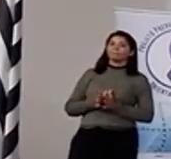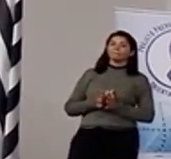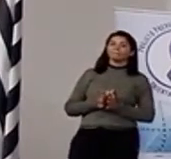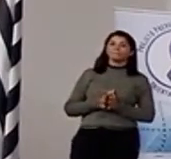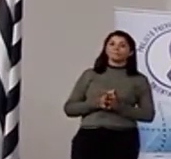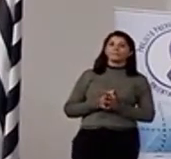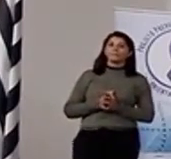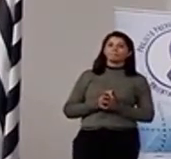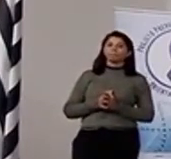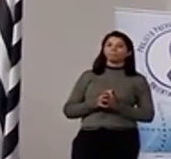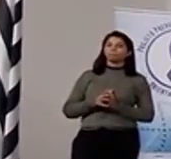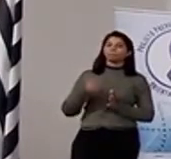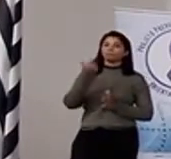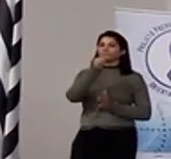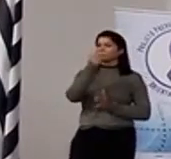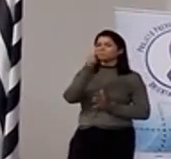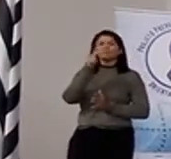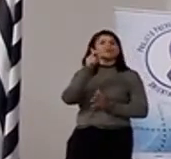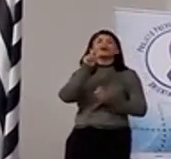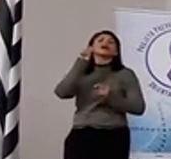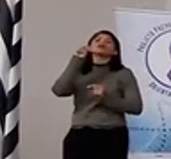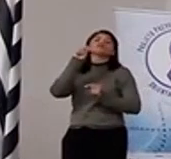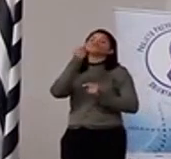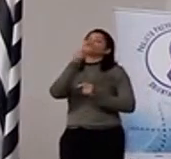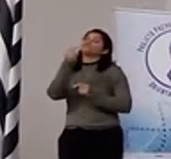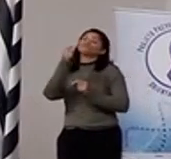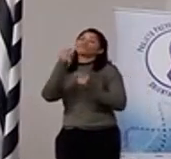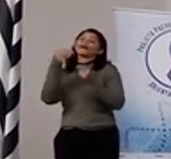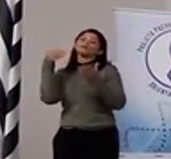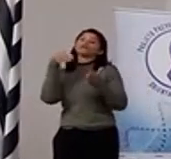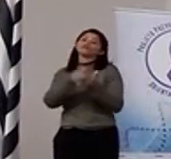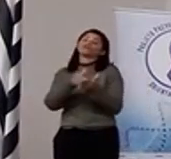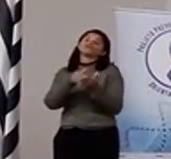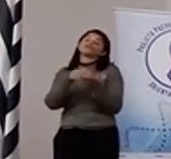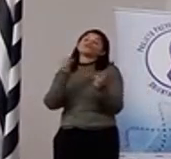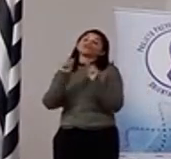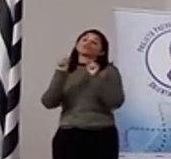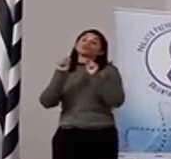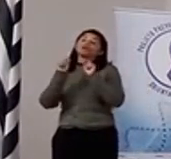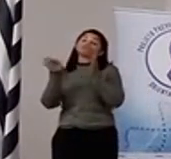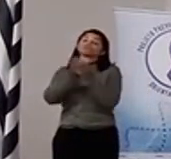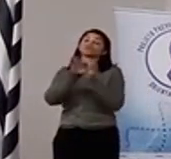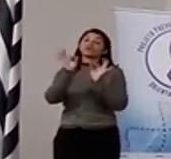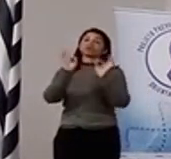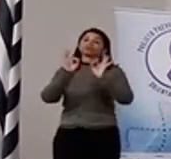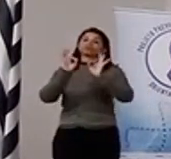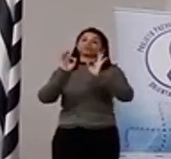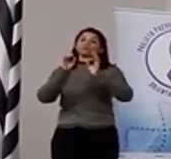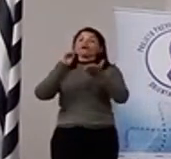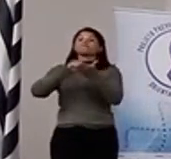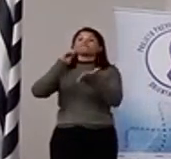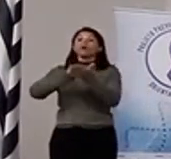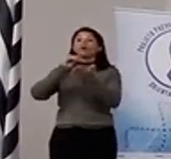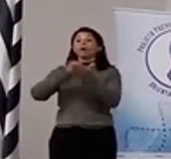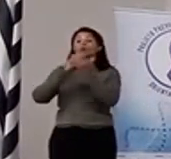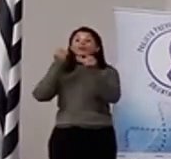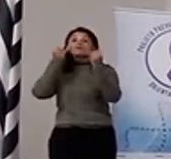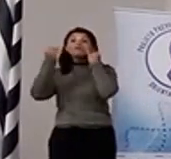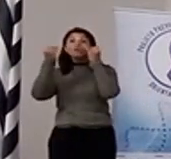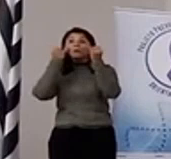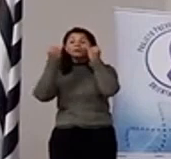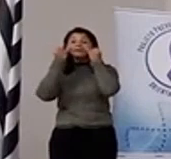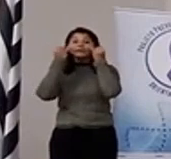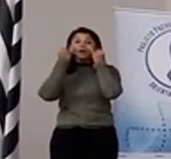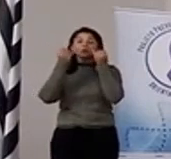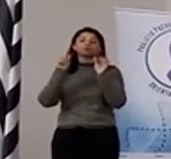tendo dificuldade de chegar lá. Está tendo falta de informação em todos os, sabe? Porque a